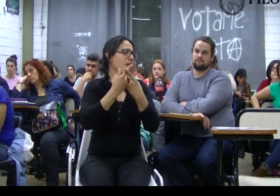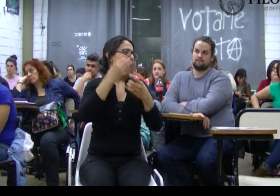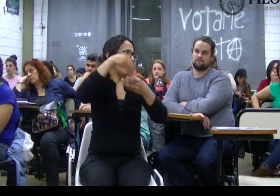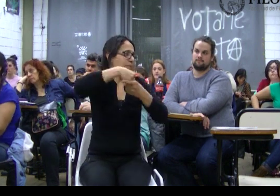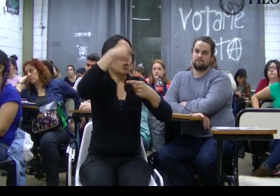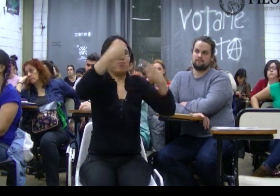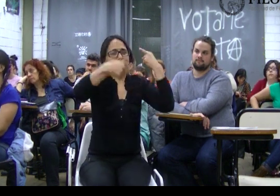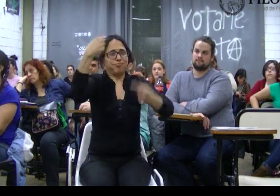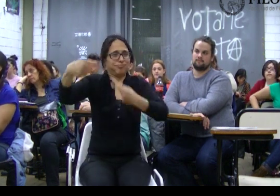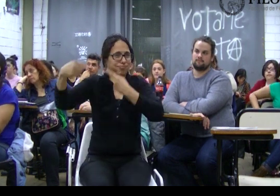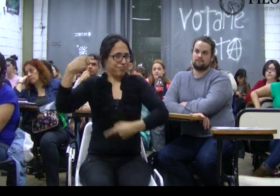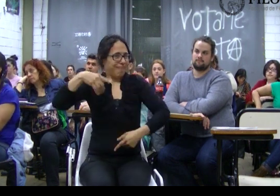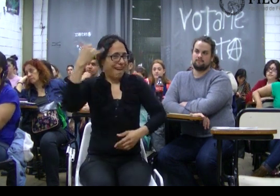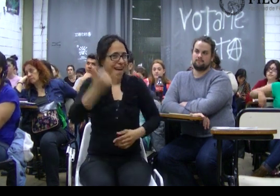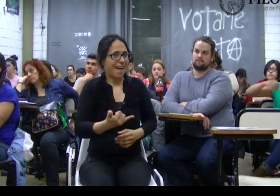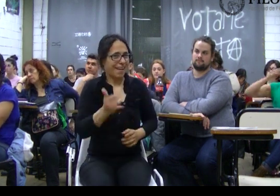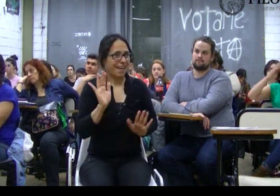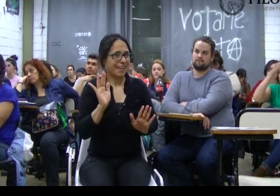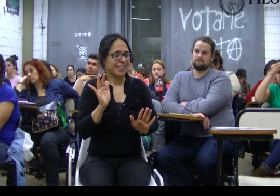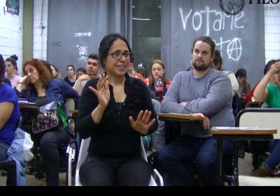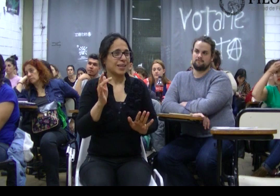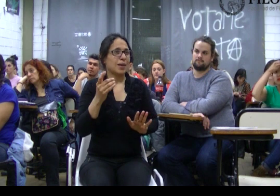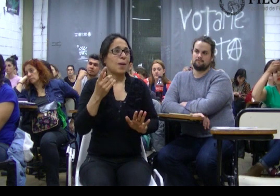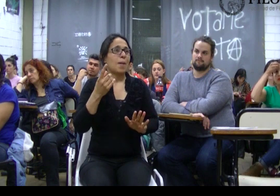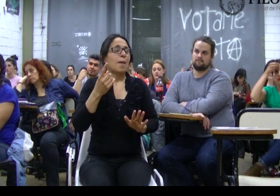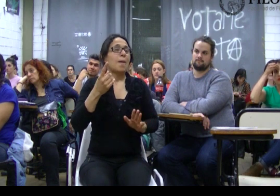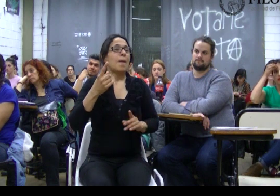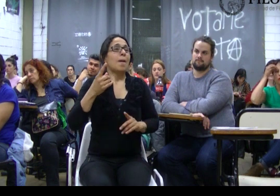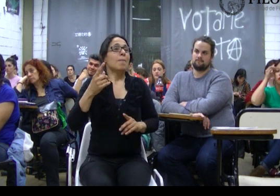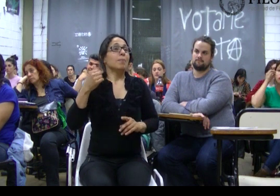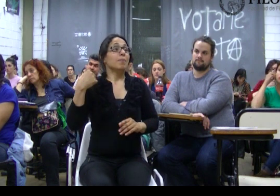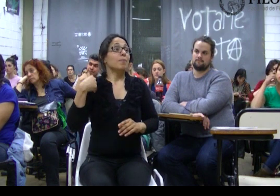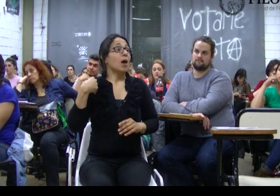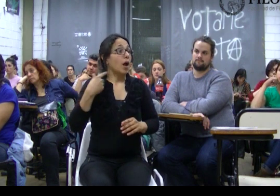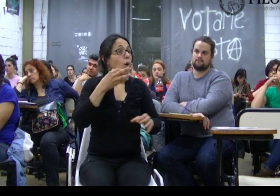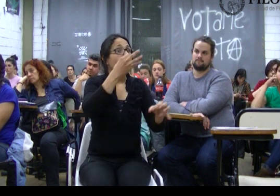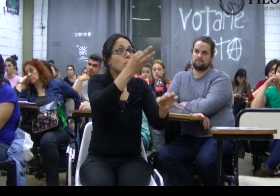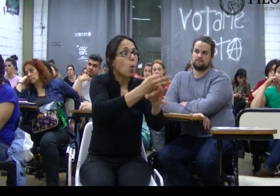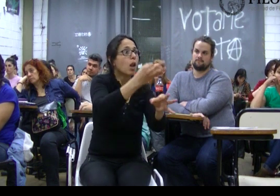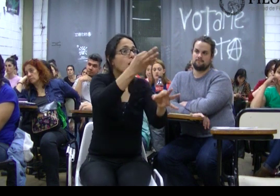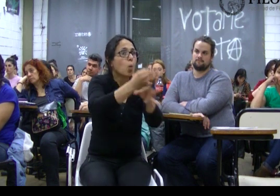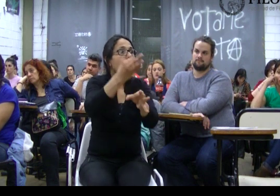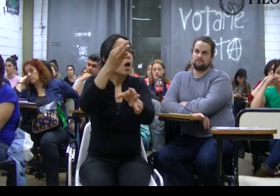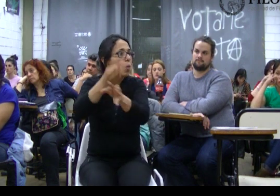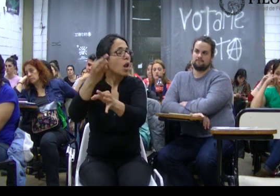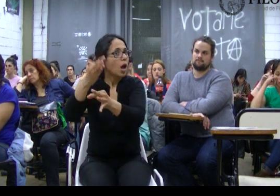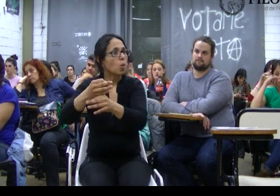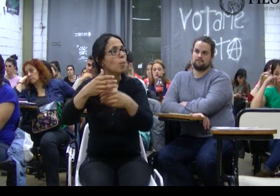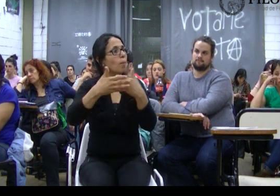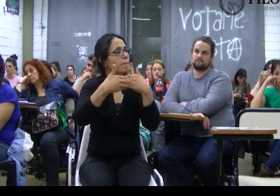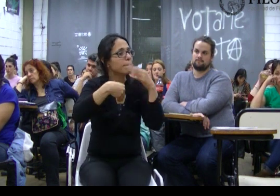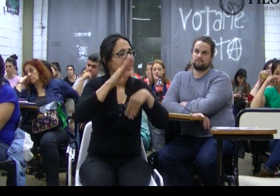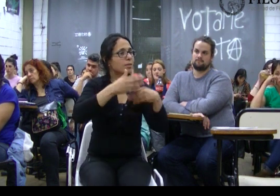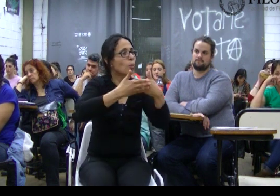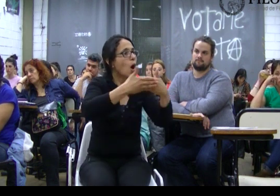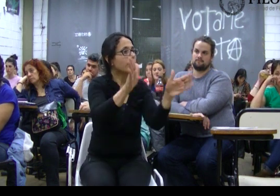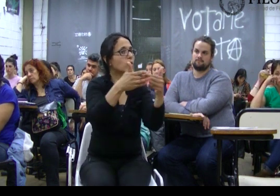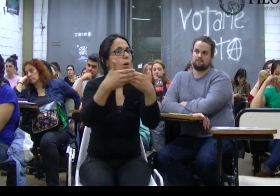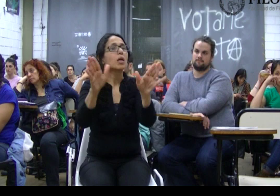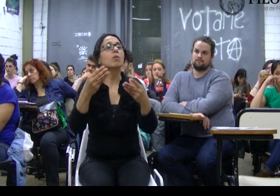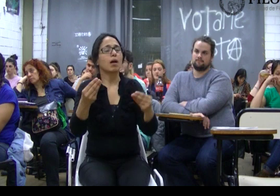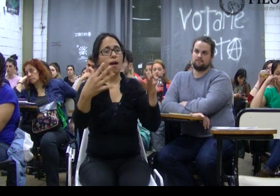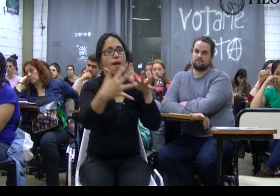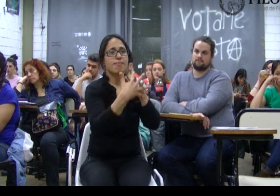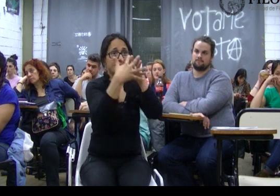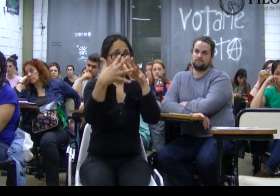pero el hecho de que cada vez más escuelas incorporen pibes y pibas integrados hace que